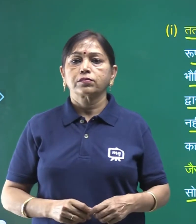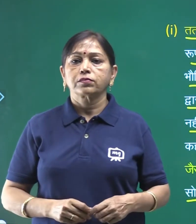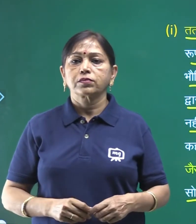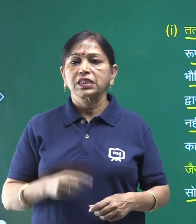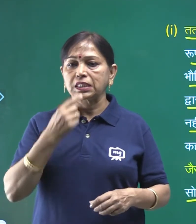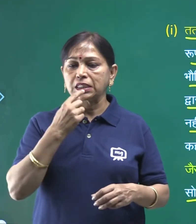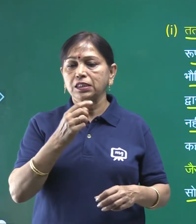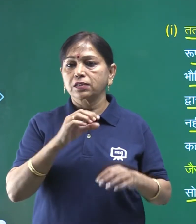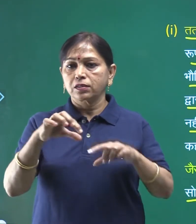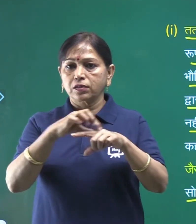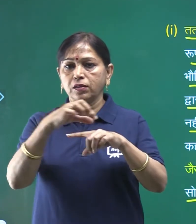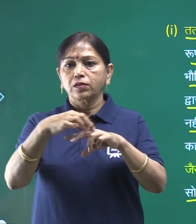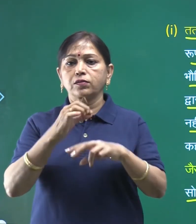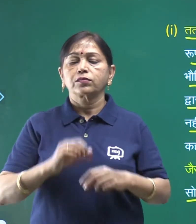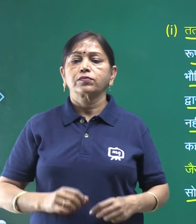चांदी।